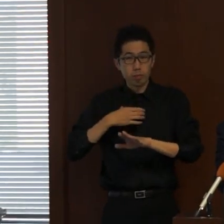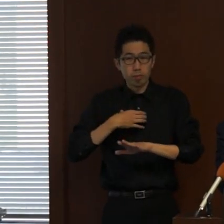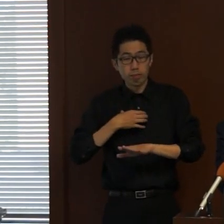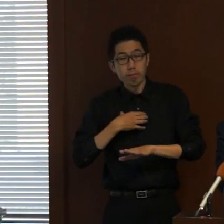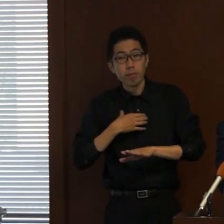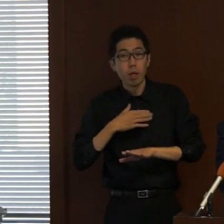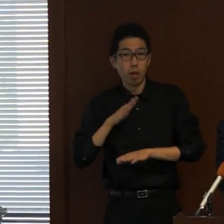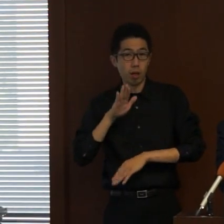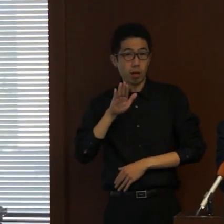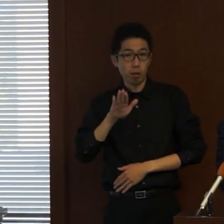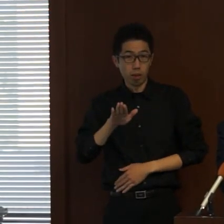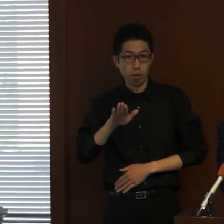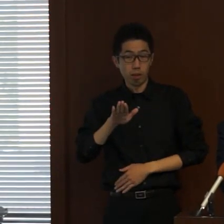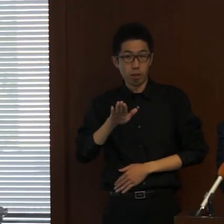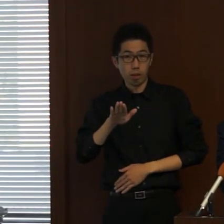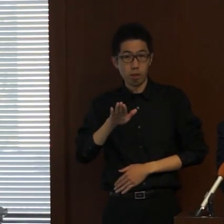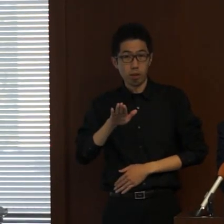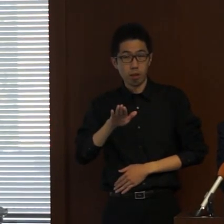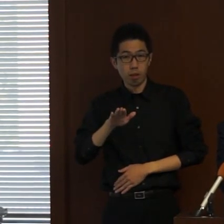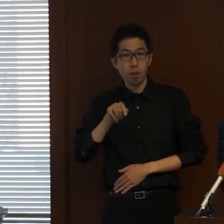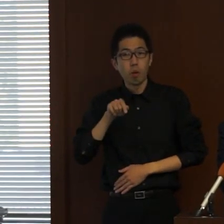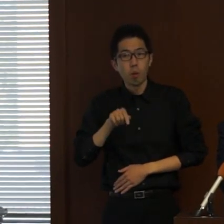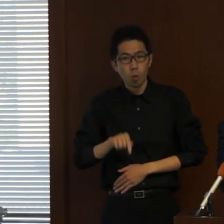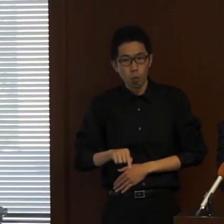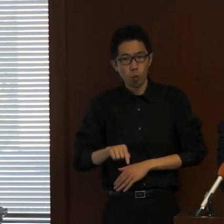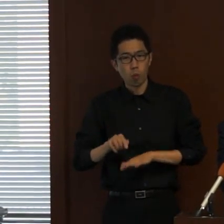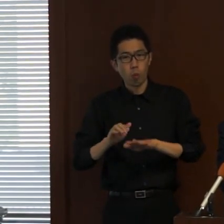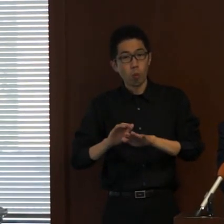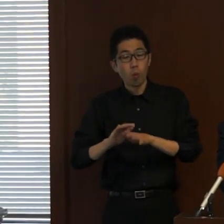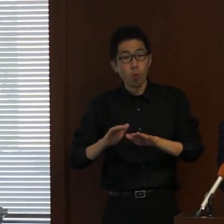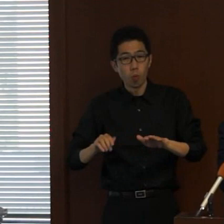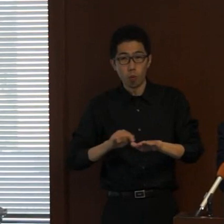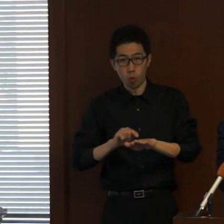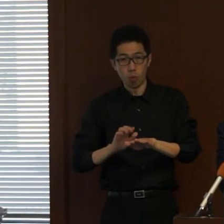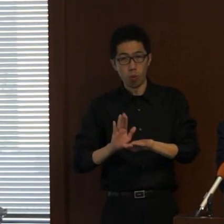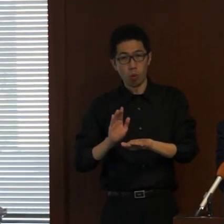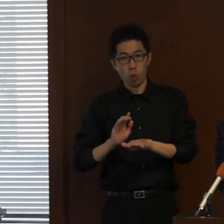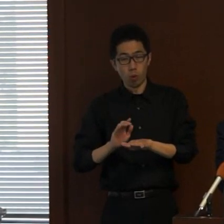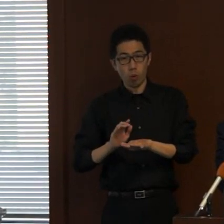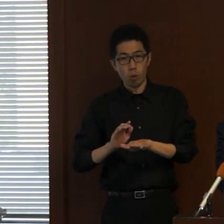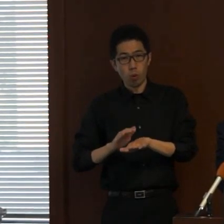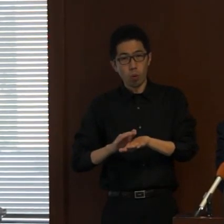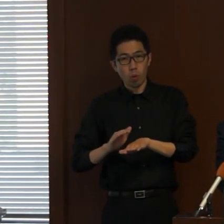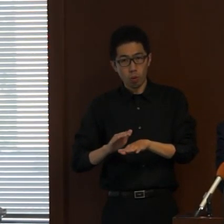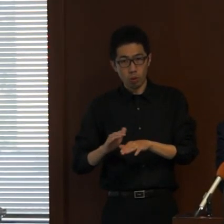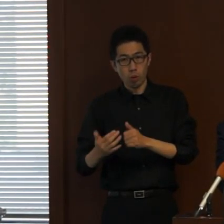もをどうしていくのかってとても大事で、今まで一緒にいた